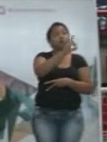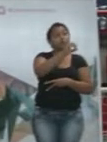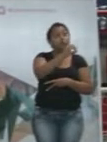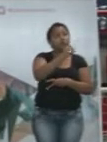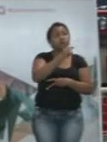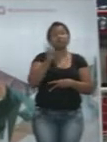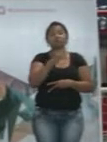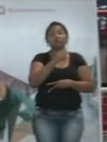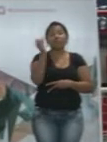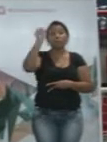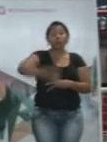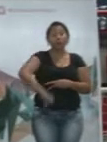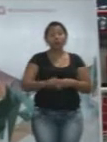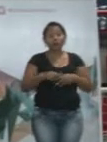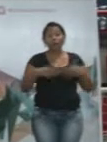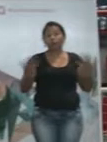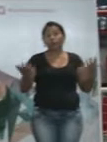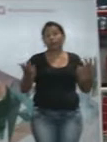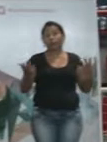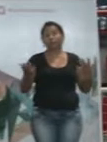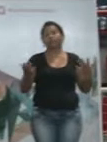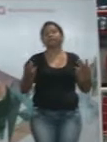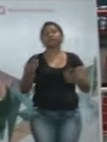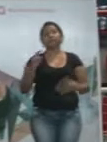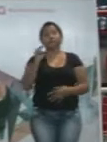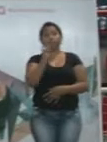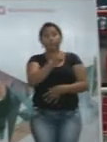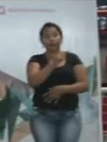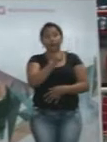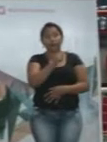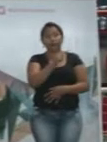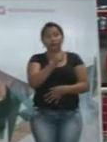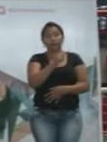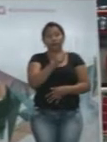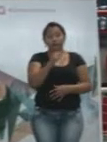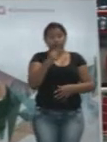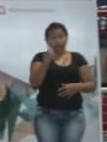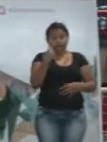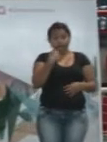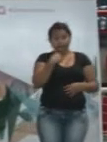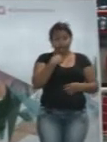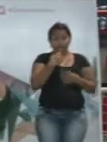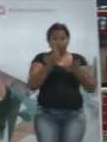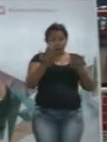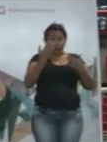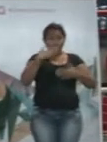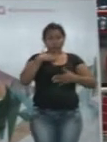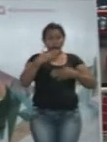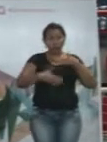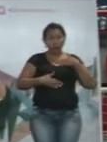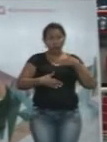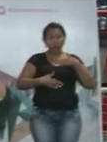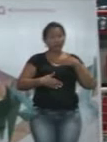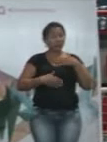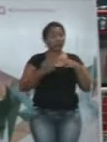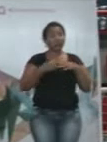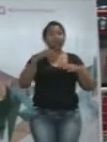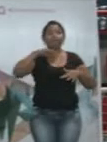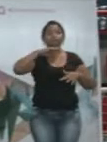monóxido de carbono, ele tem a capacidade de se ligar à hemoglobina de maneira irreversível. Então, quem ele se